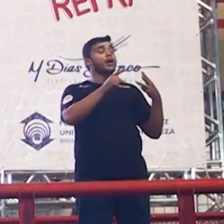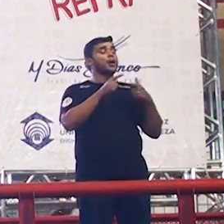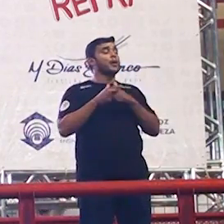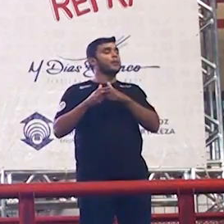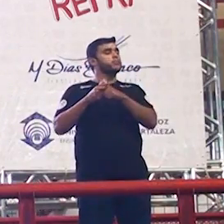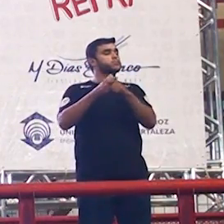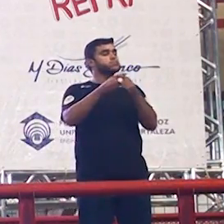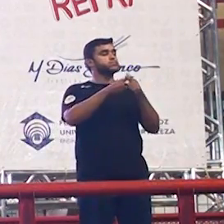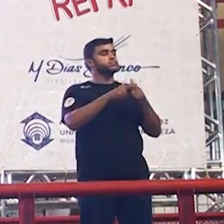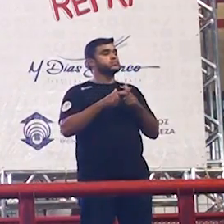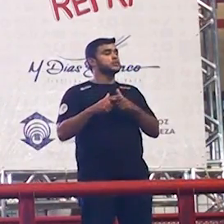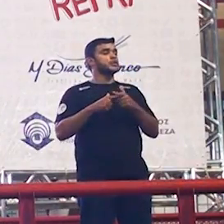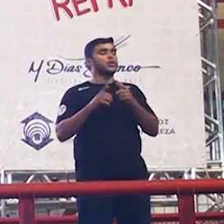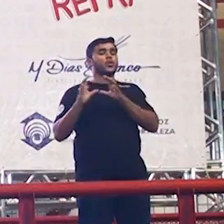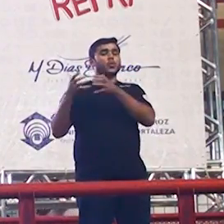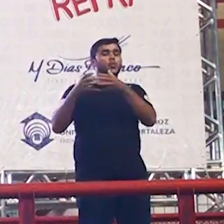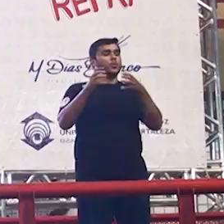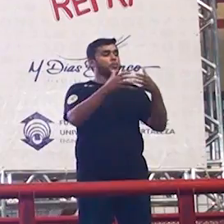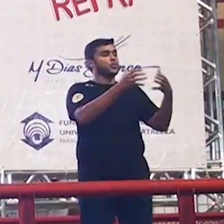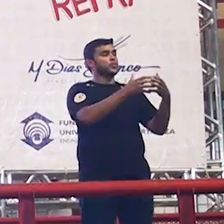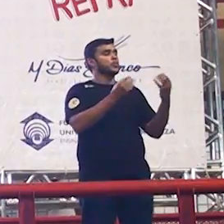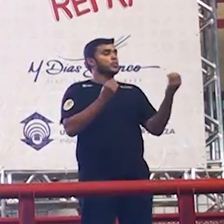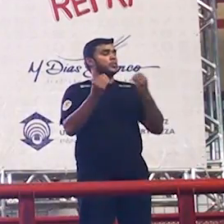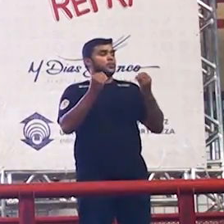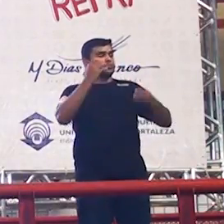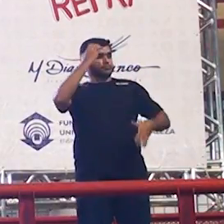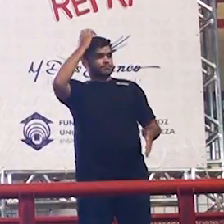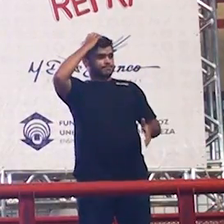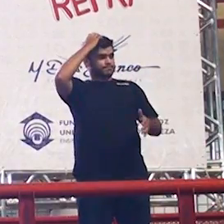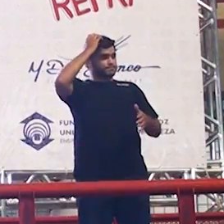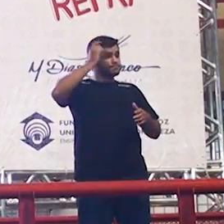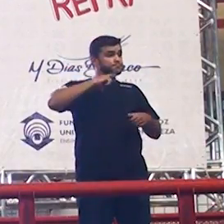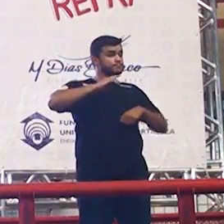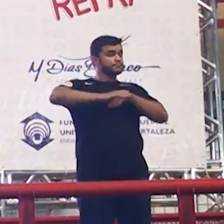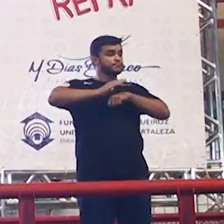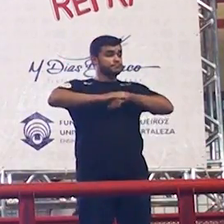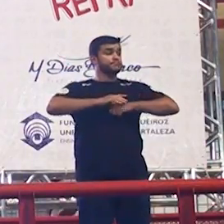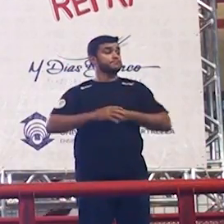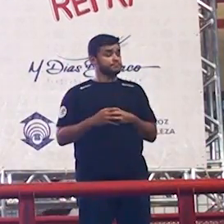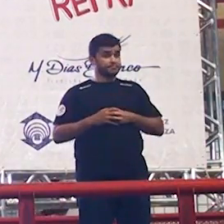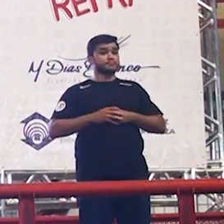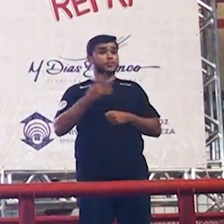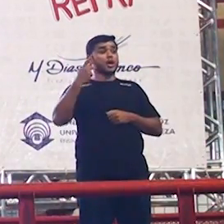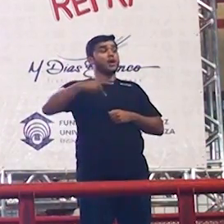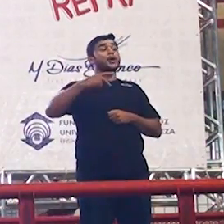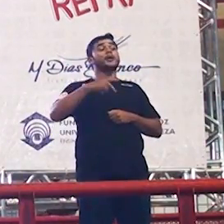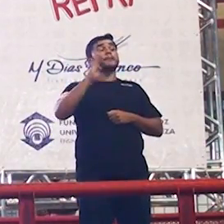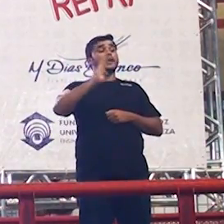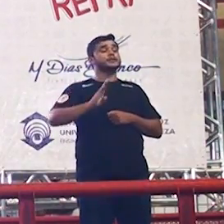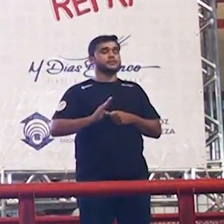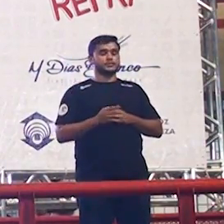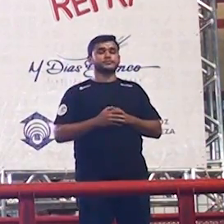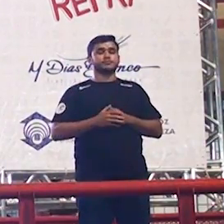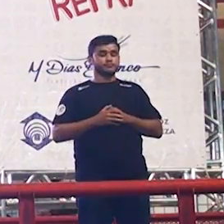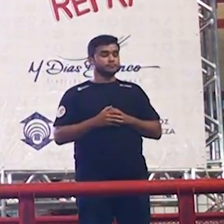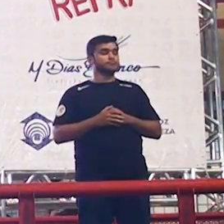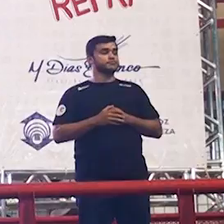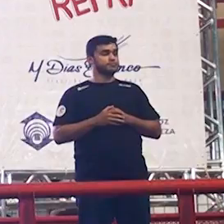conflitos regenciais no Brasil. Conflitos regenciais no